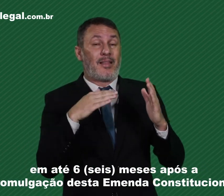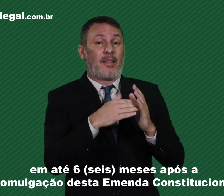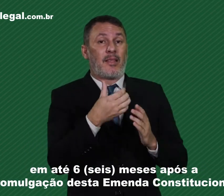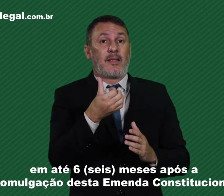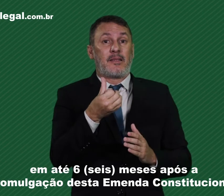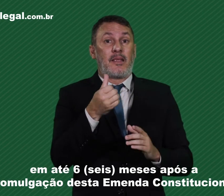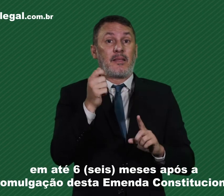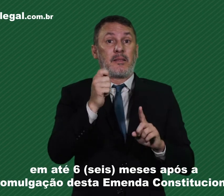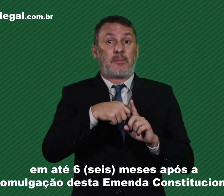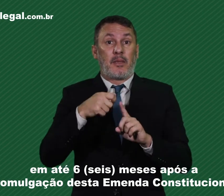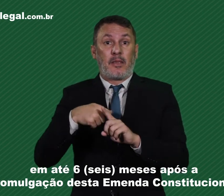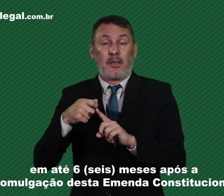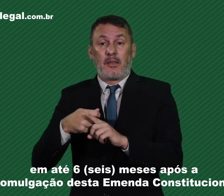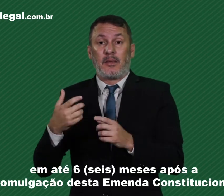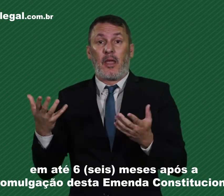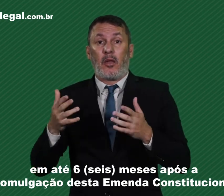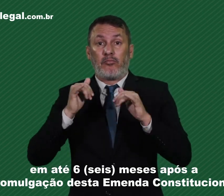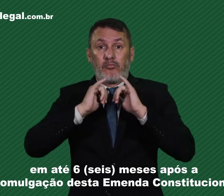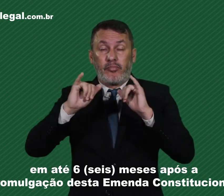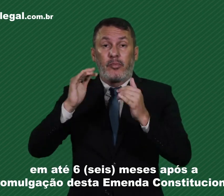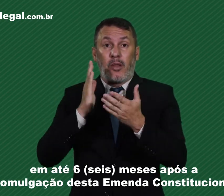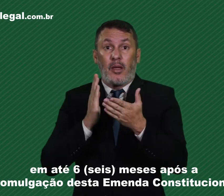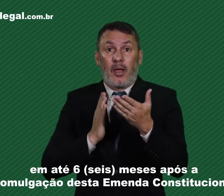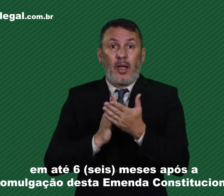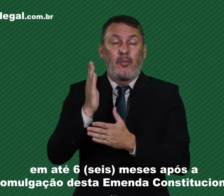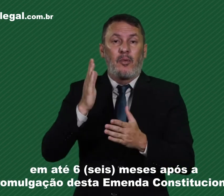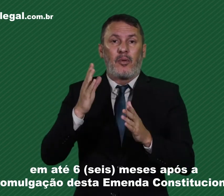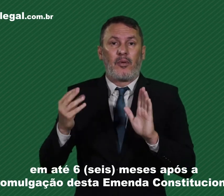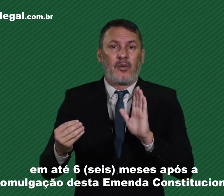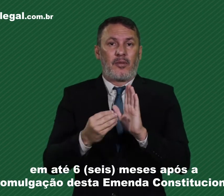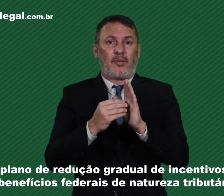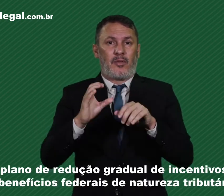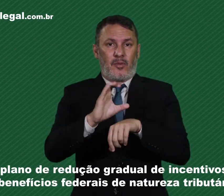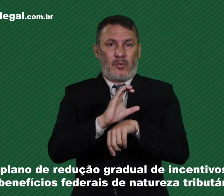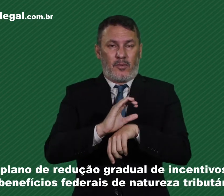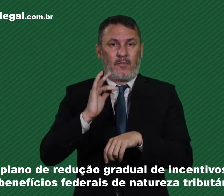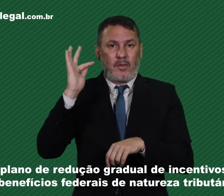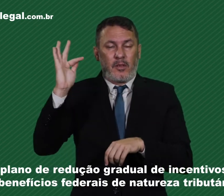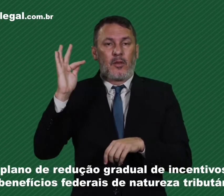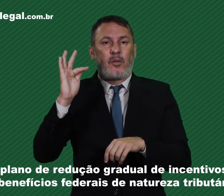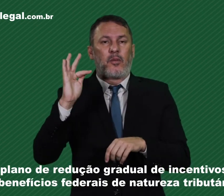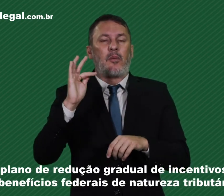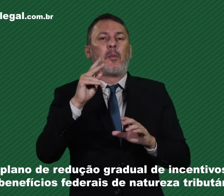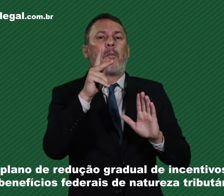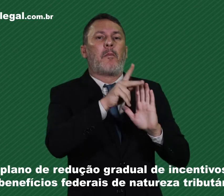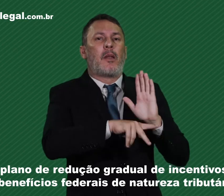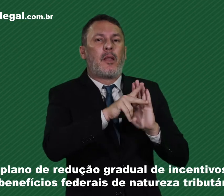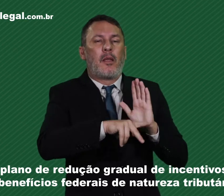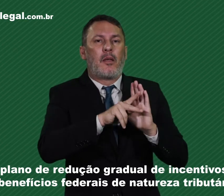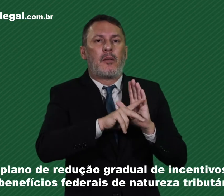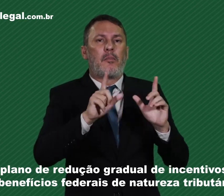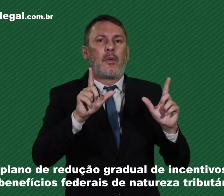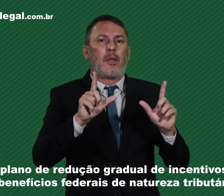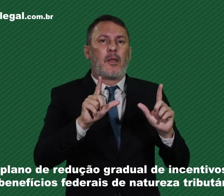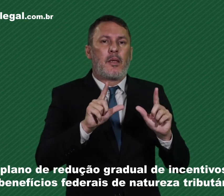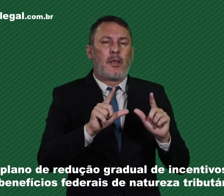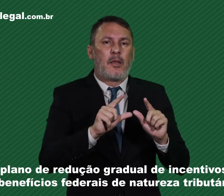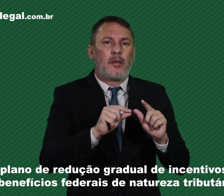seis meses após a promulgação desta emenda constitucional plano de redução gradual de incentivos e benefícios